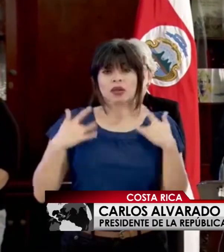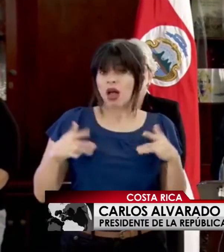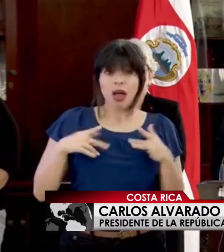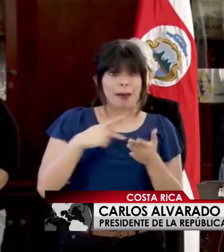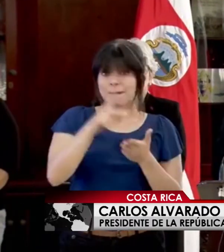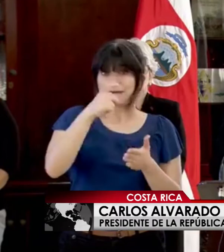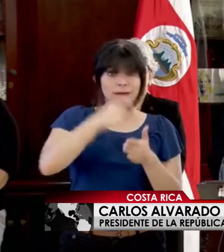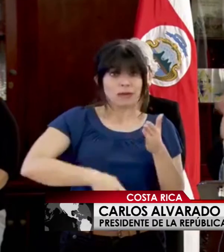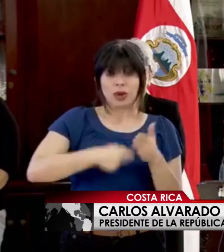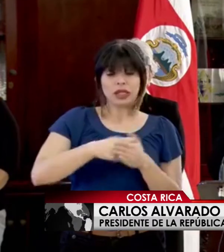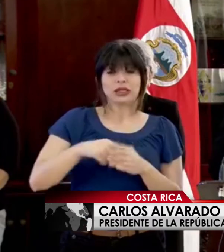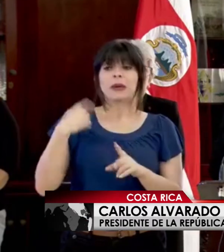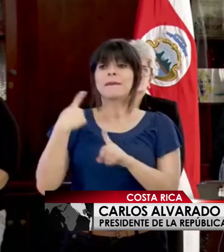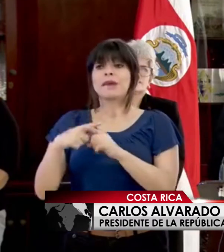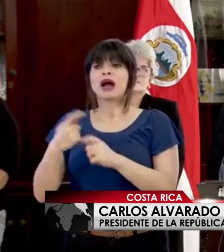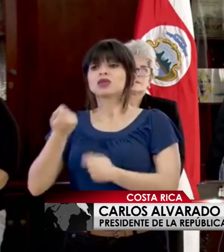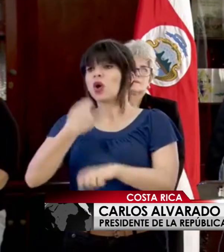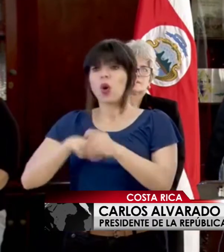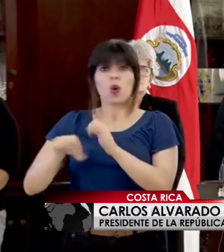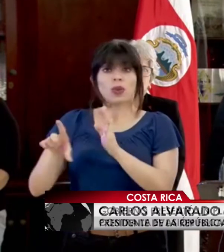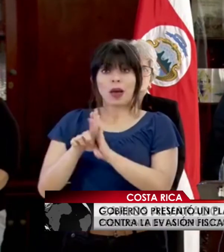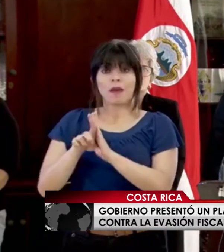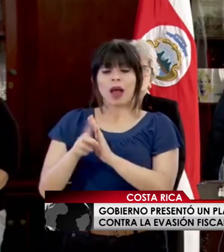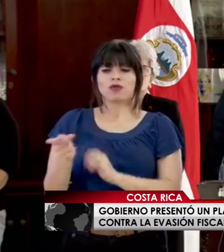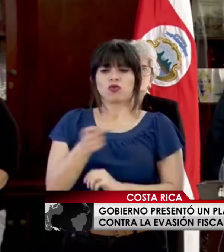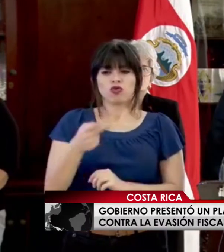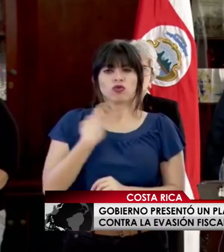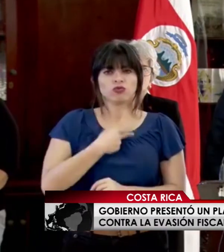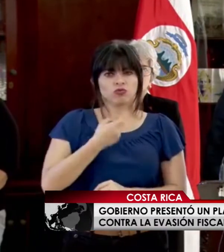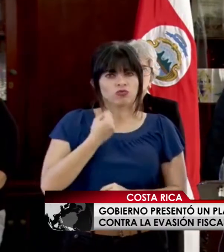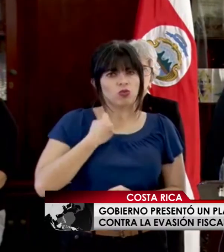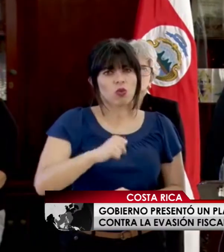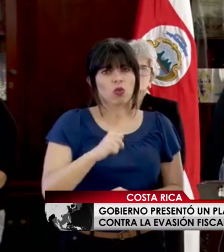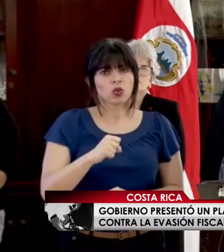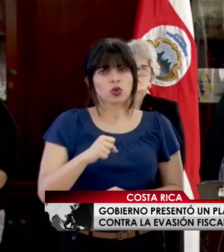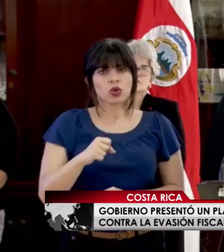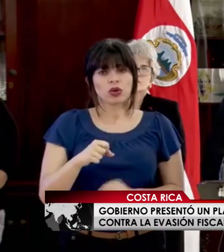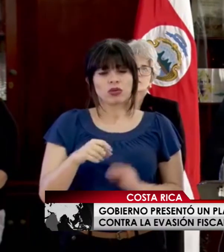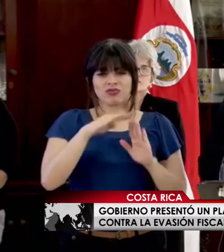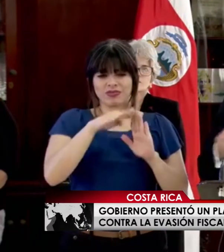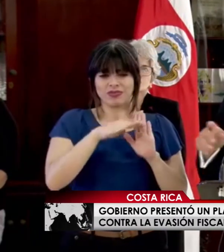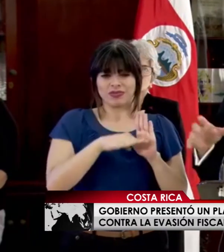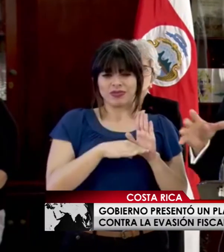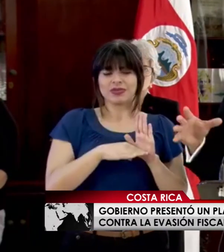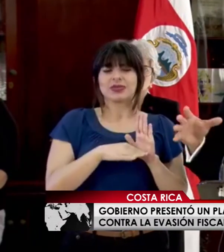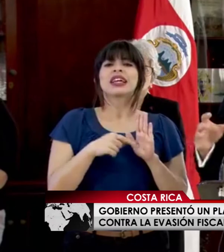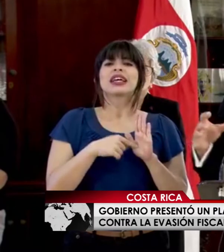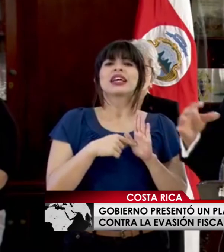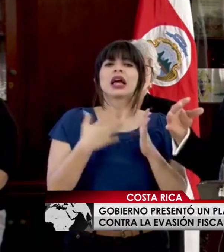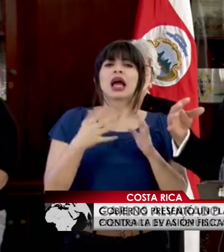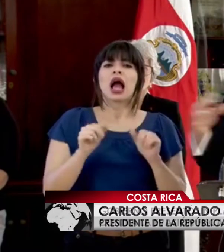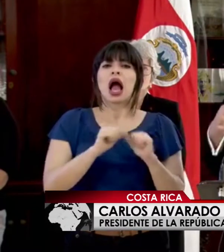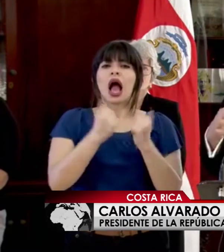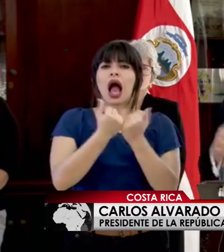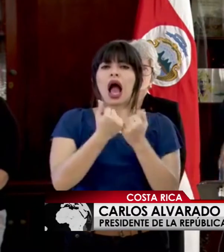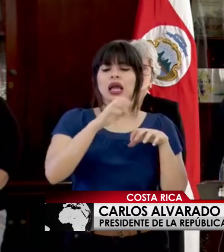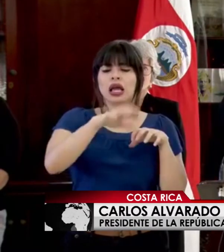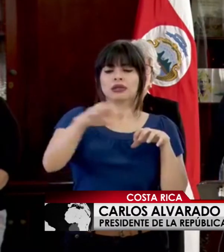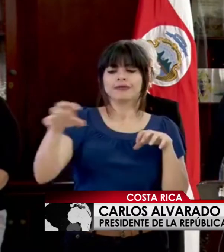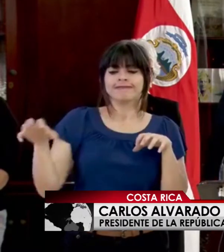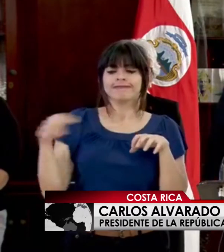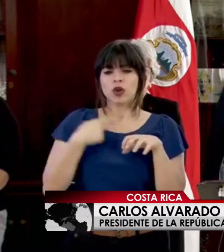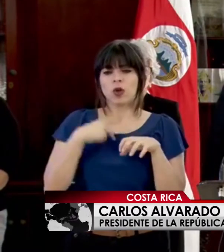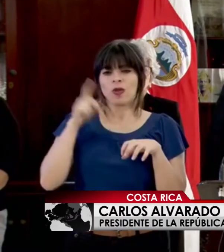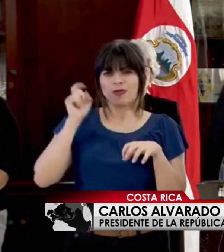fiscal y contra el contrabando estas son una serie de áreas que debemos